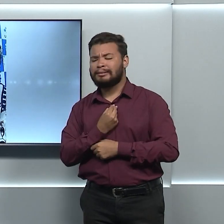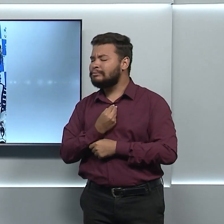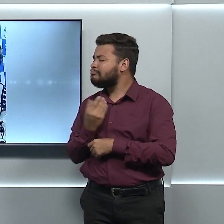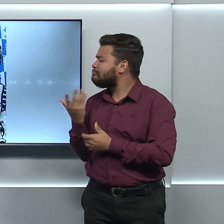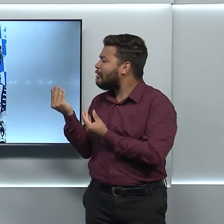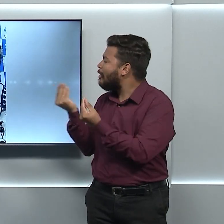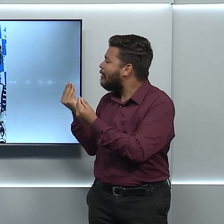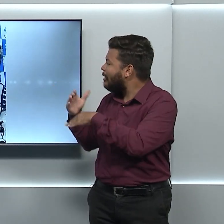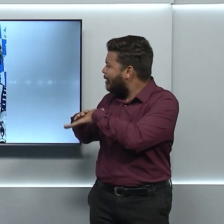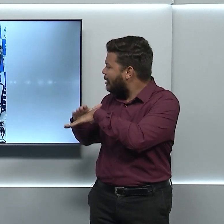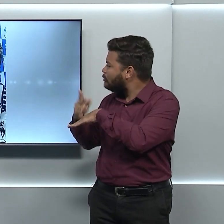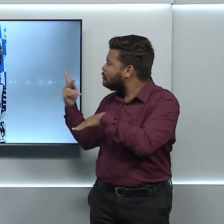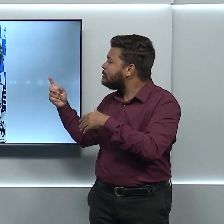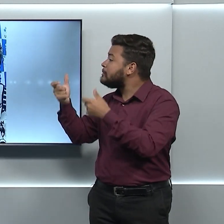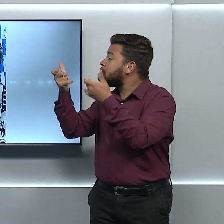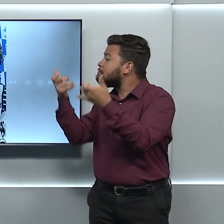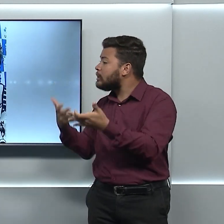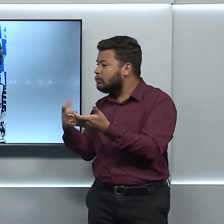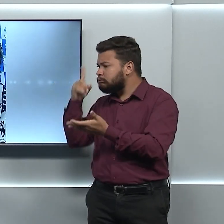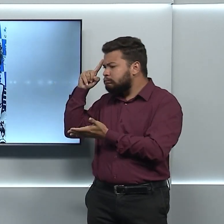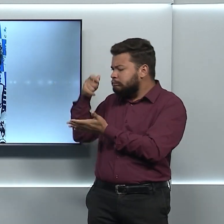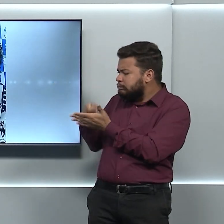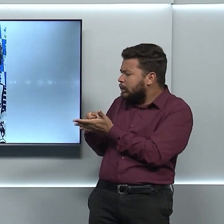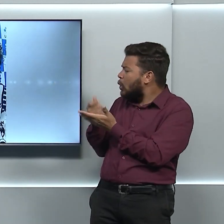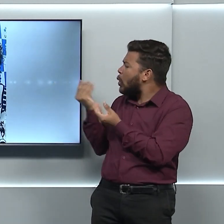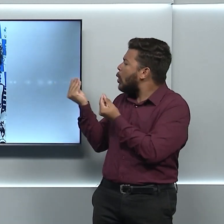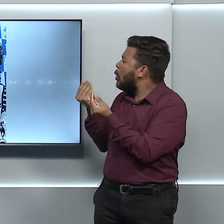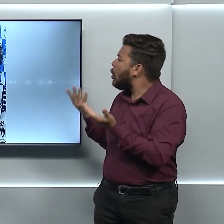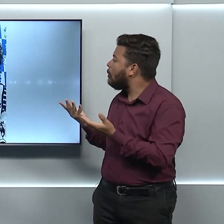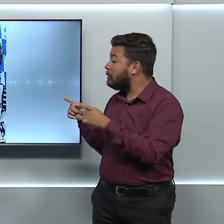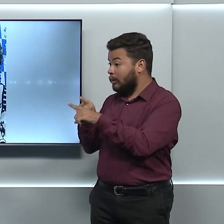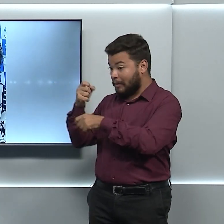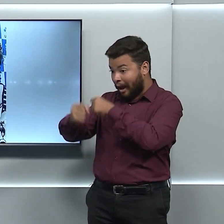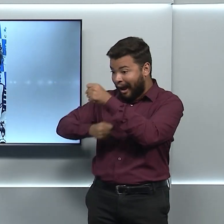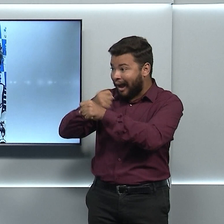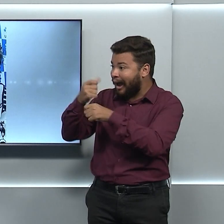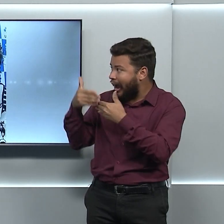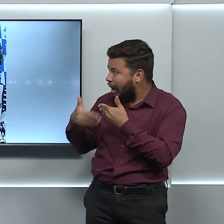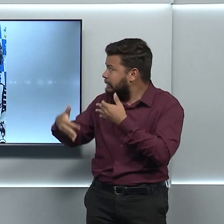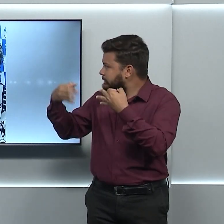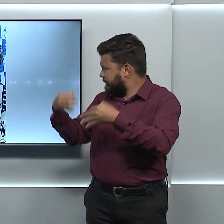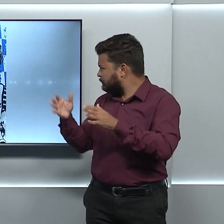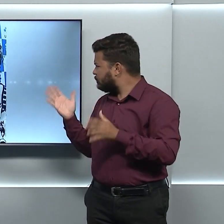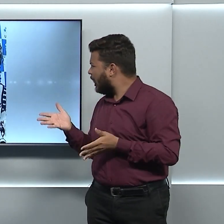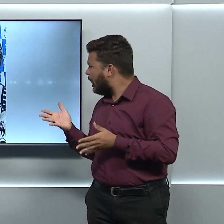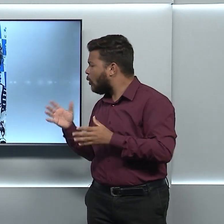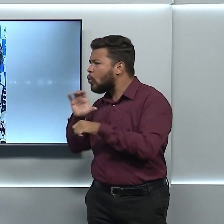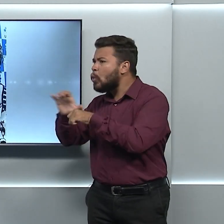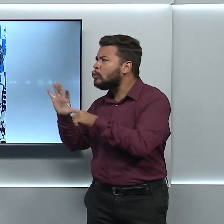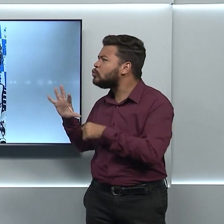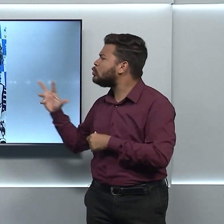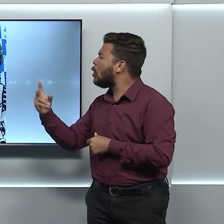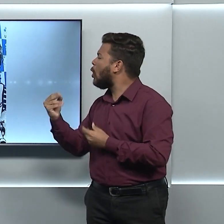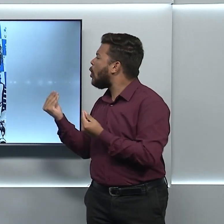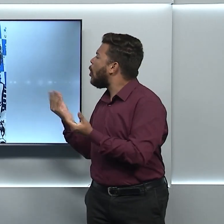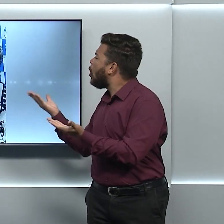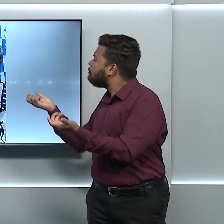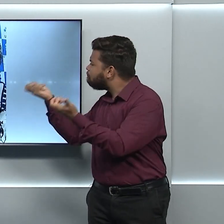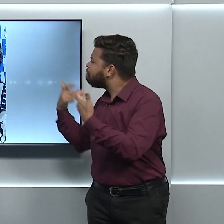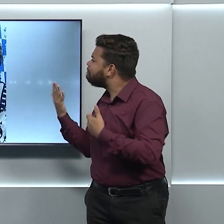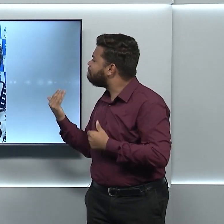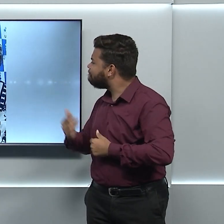Explica pra gente, né, como é que foi tomada essa decisão, começa a valer a partir do ano que vem, são em todos os cursos. Conta tudo,